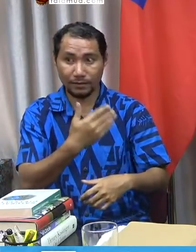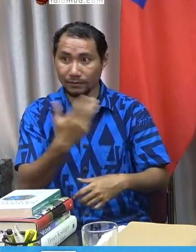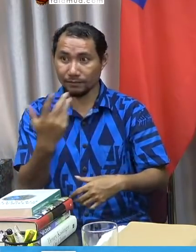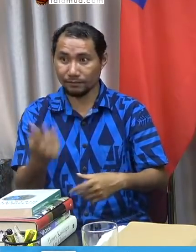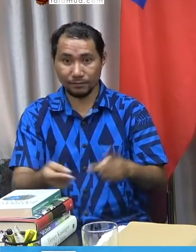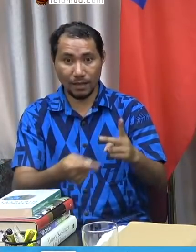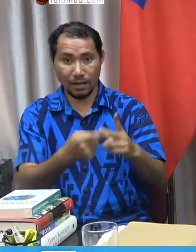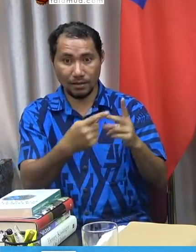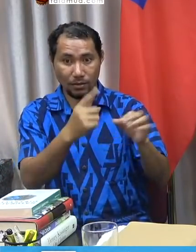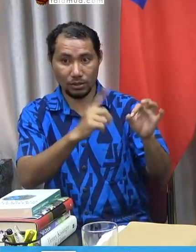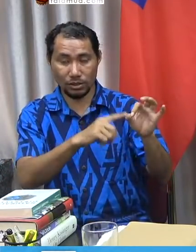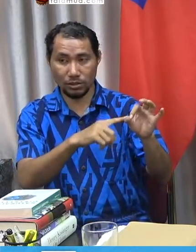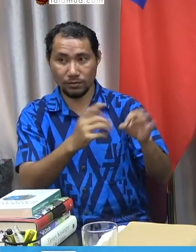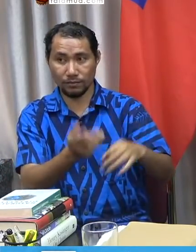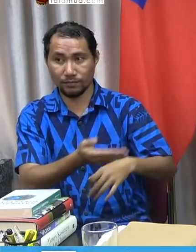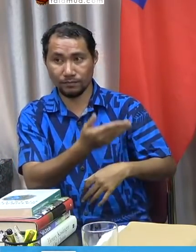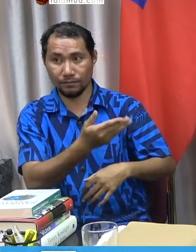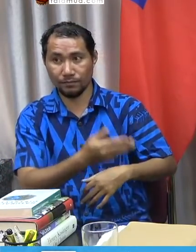se ofisiri.